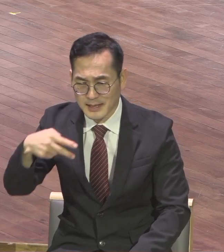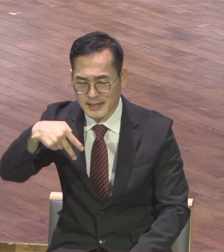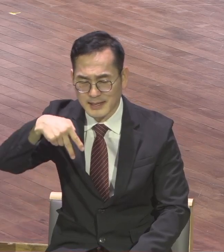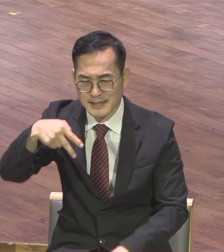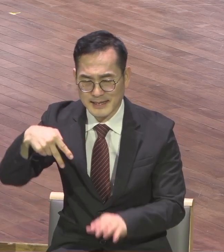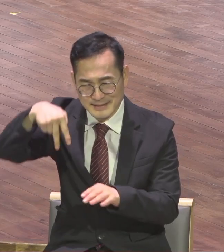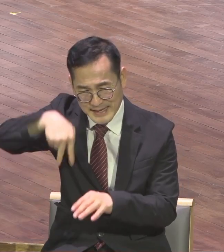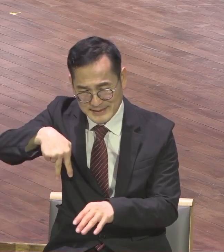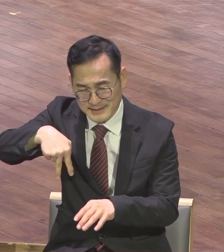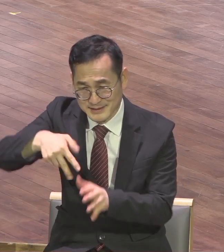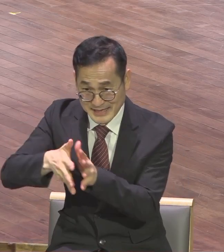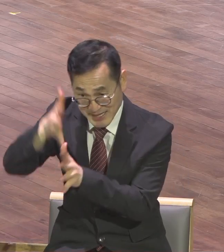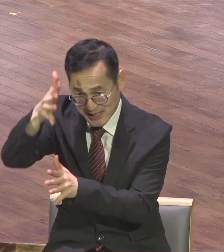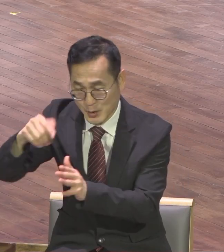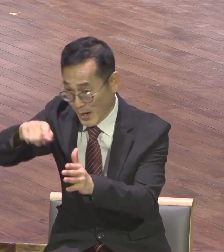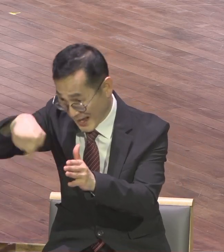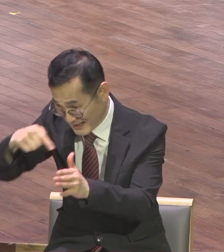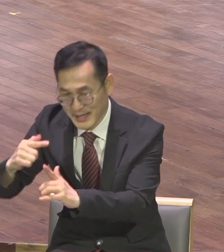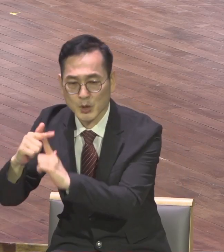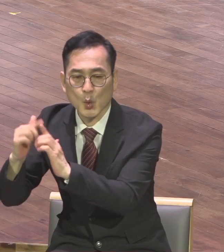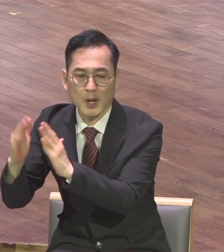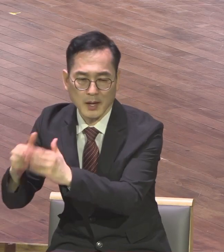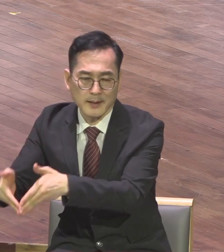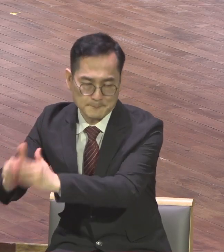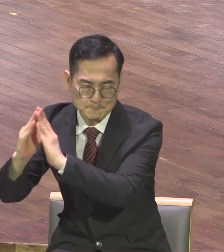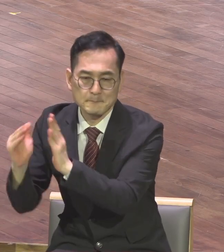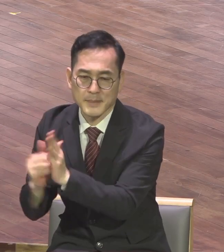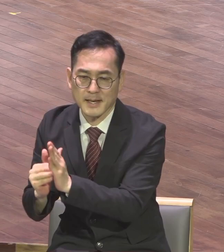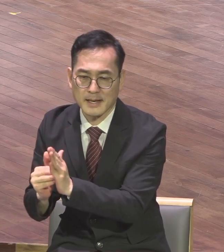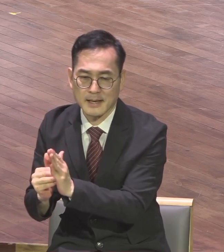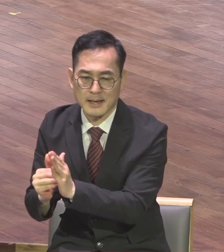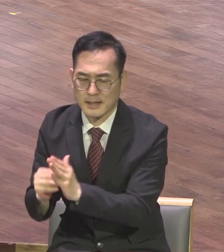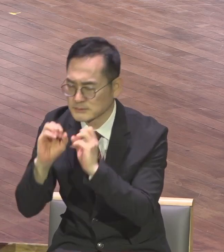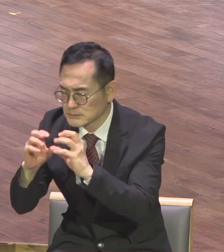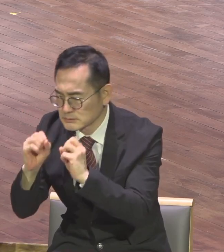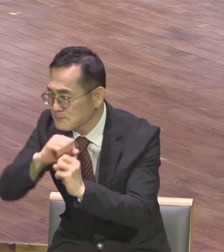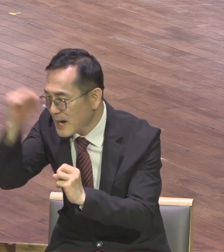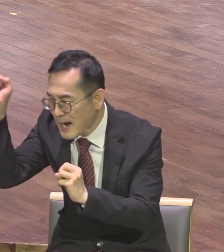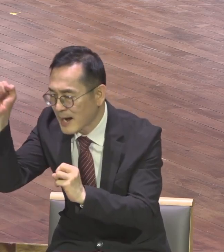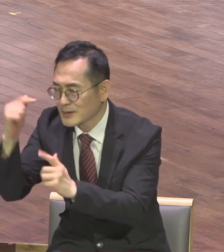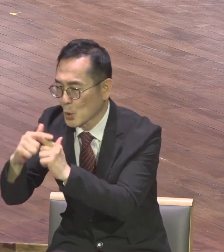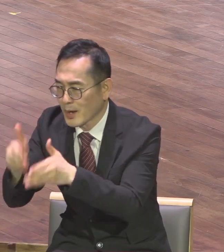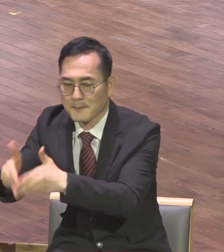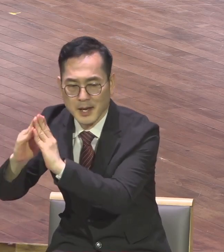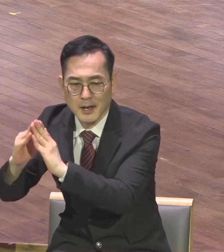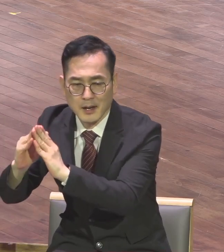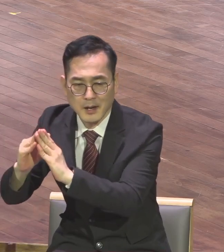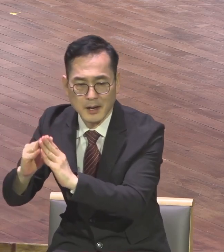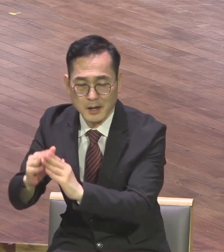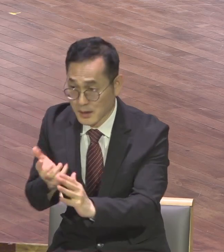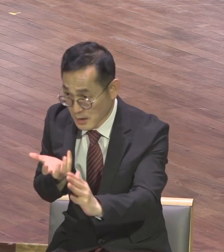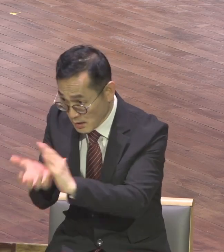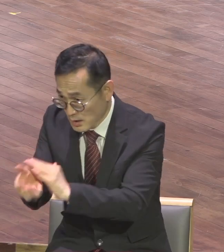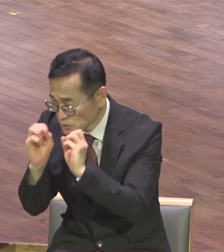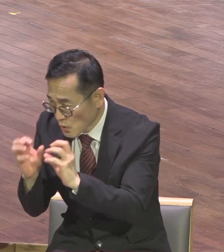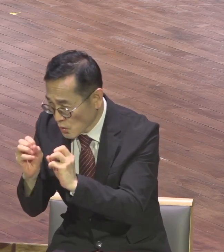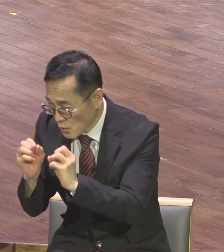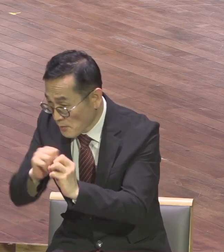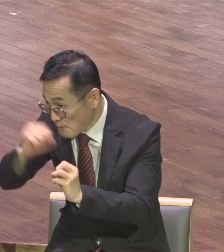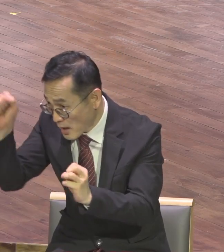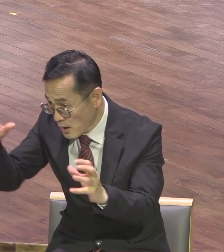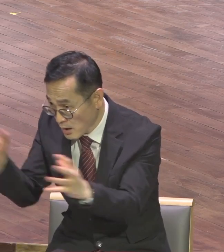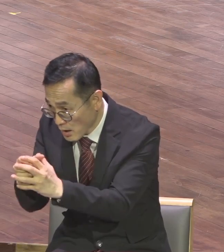데살로니가 교회, 데살로니가에 데살로니가 교회가 세워졌다. 그것도 단 3주 만에. 이게